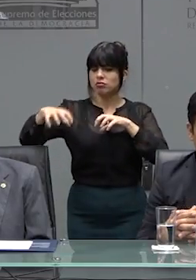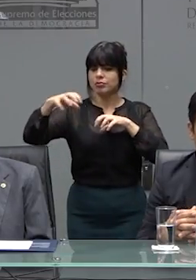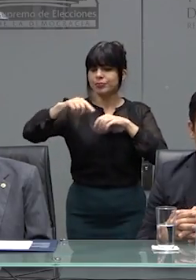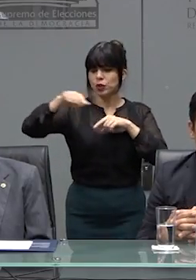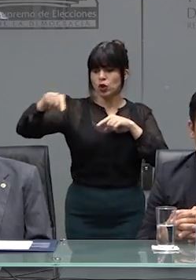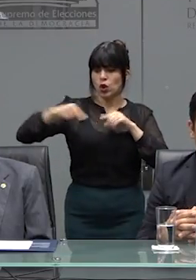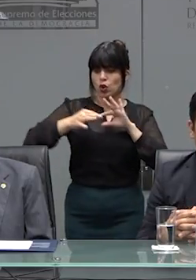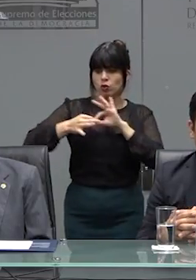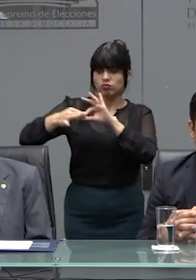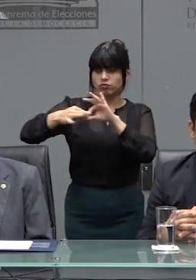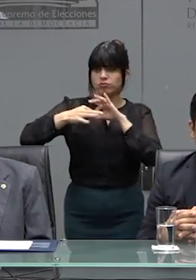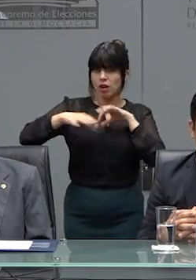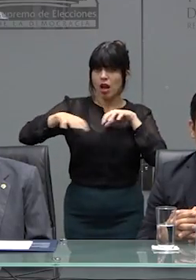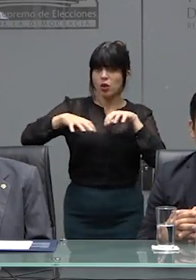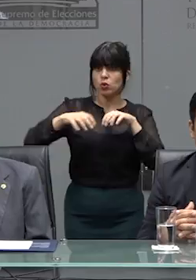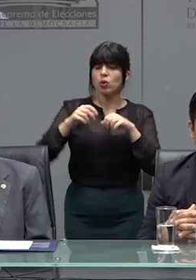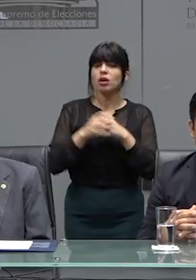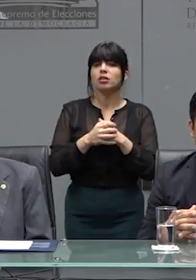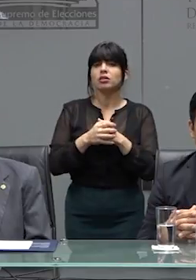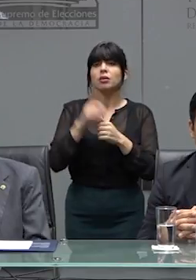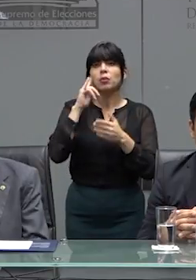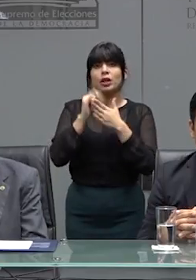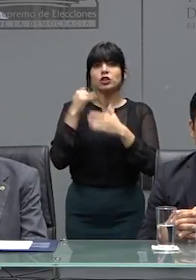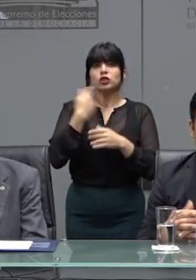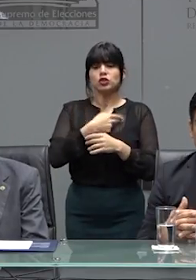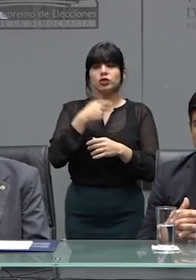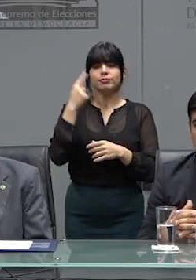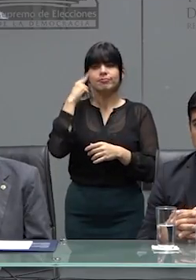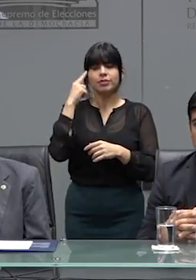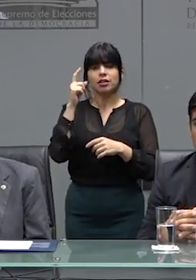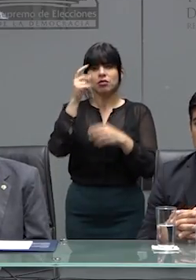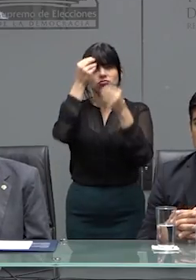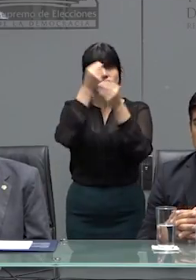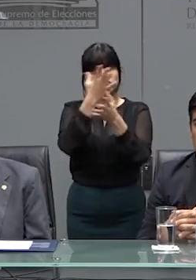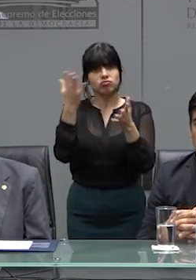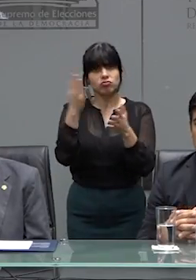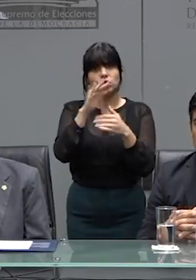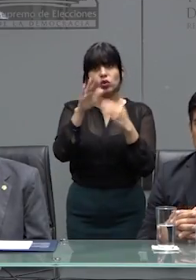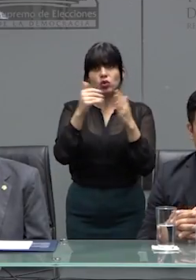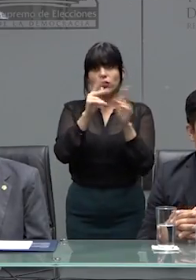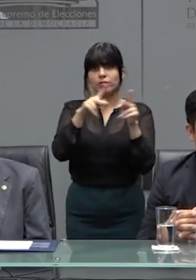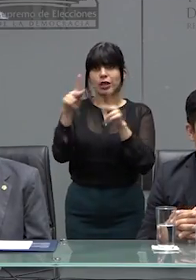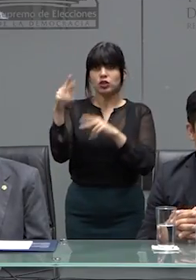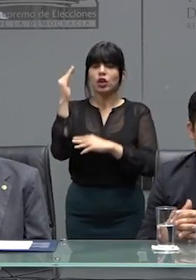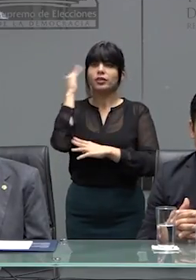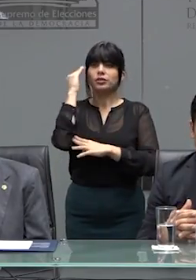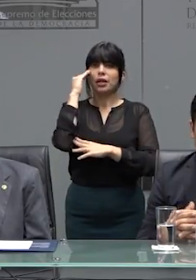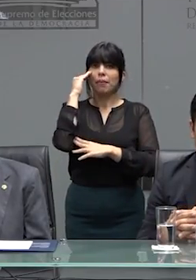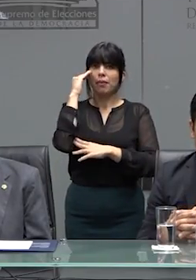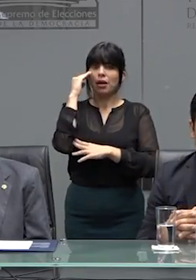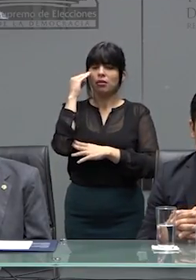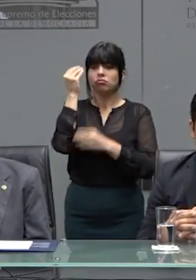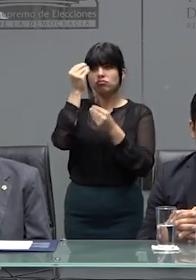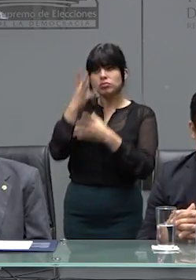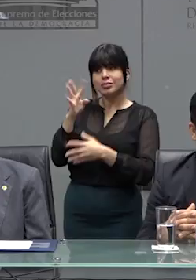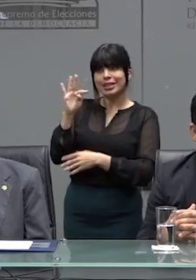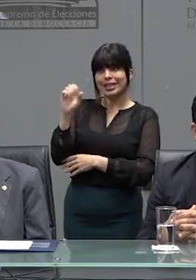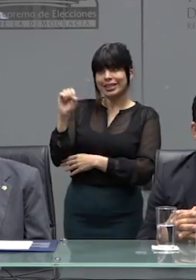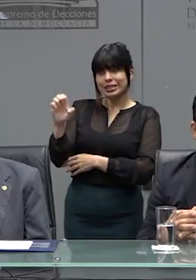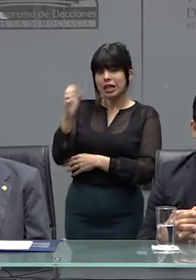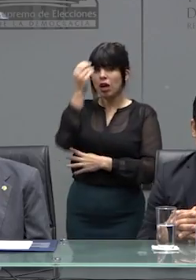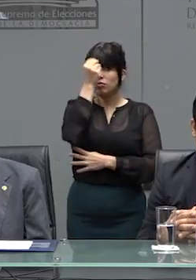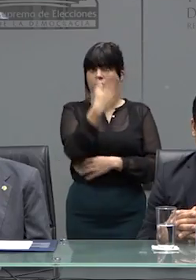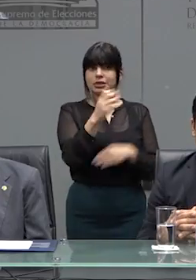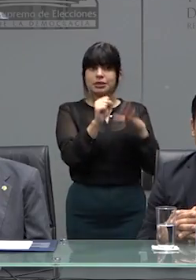nos parece de importar relevancia poner de esto de conocimiento, tanto del Tribunal Supremo de Elecciones, de la